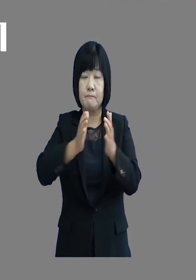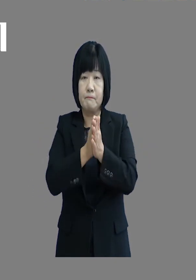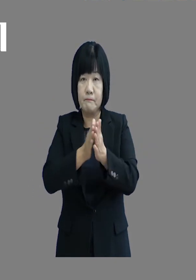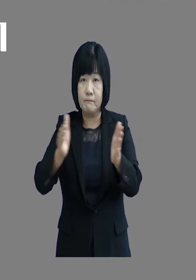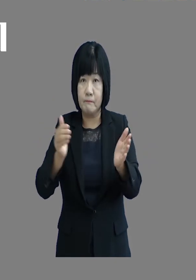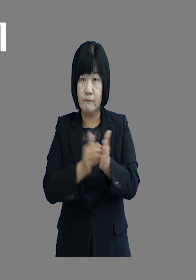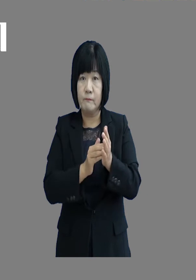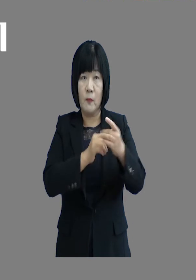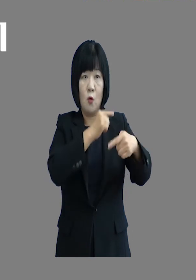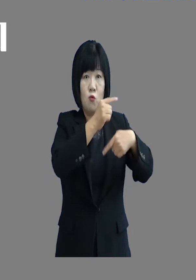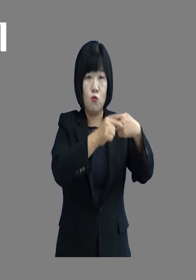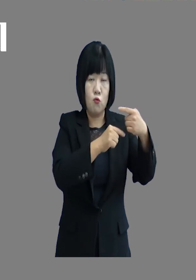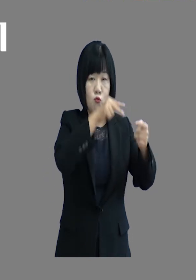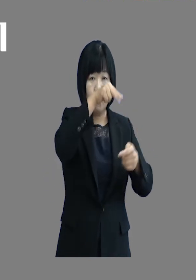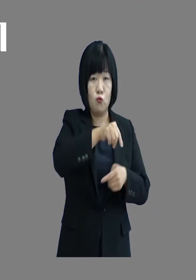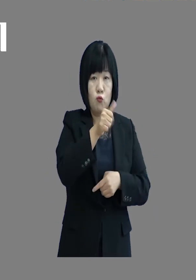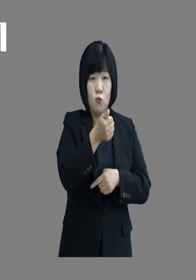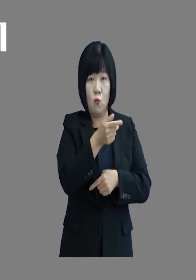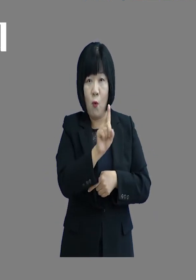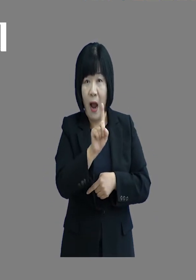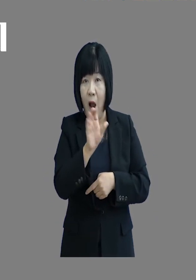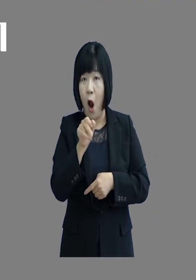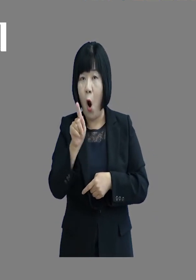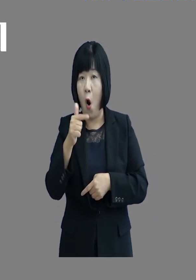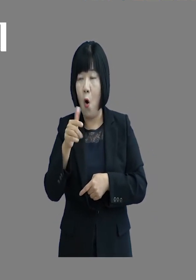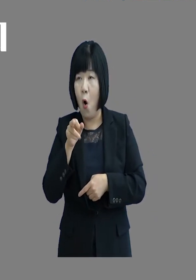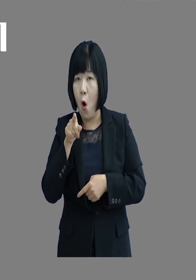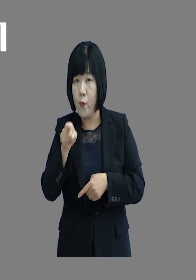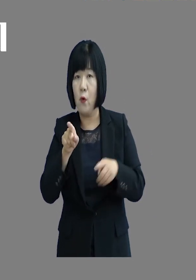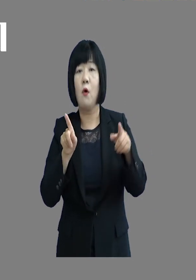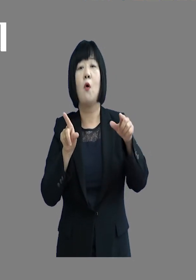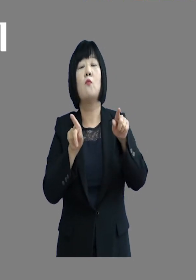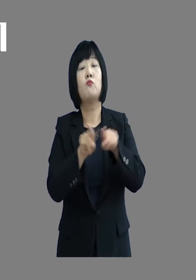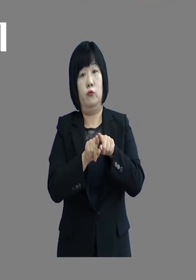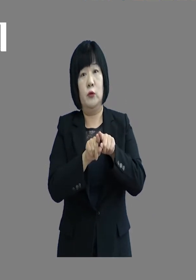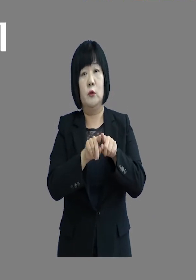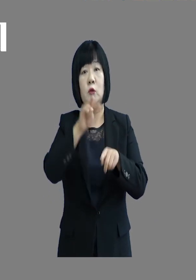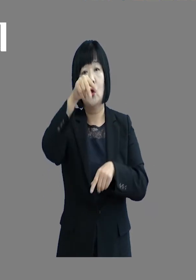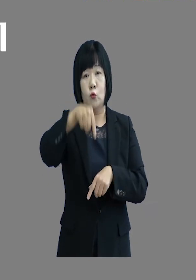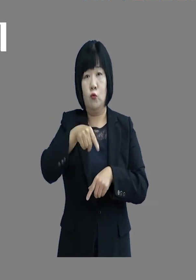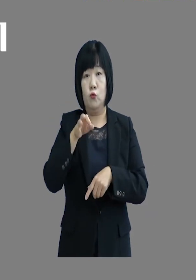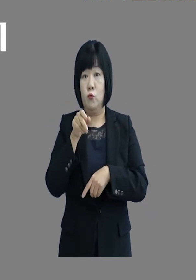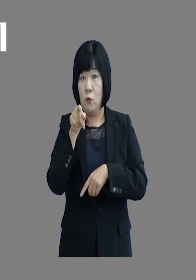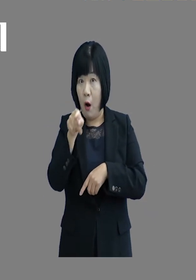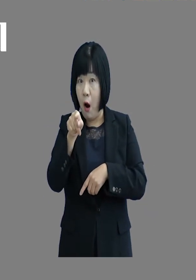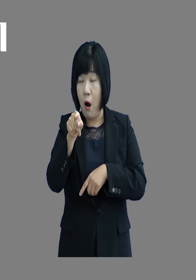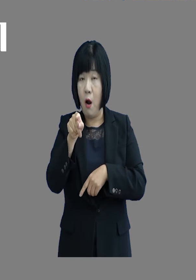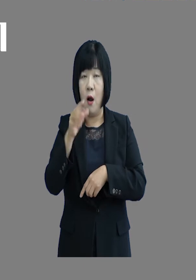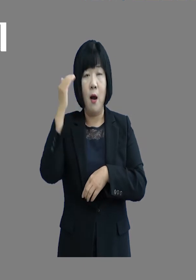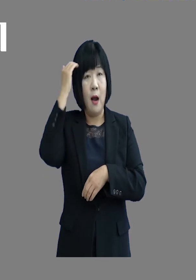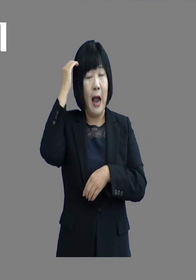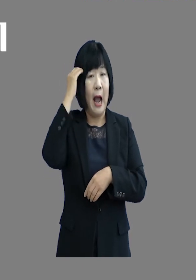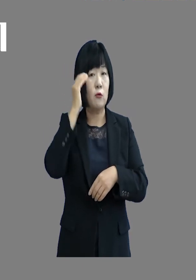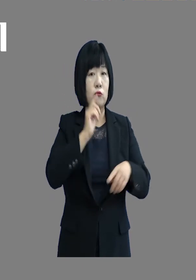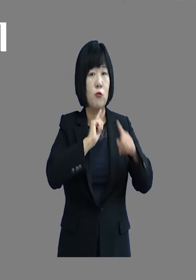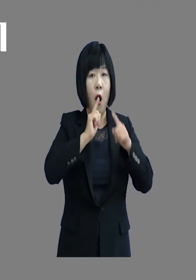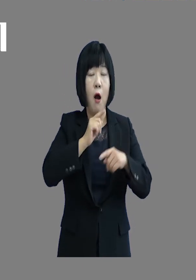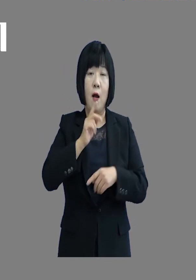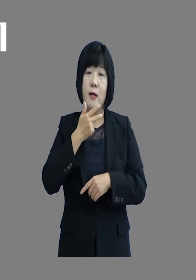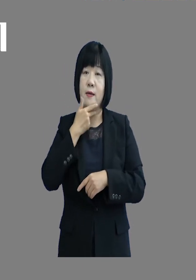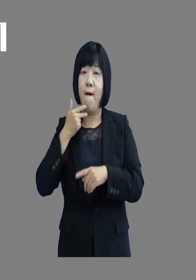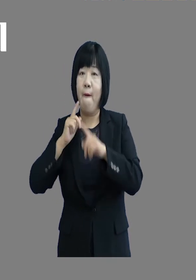수화에 언어가 붙은 수화언어, 즉 수어, 이 수어가 한국어나 영어,